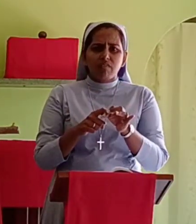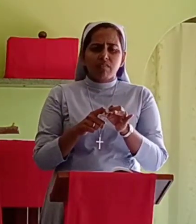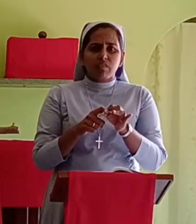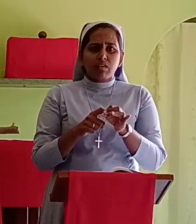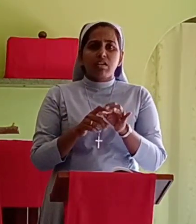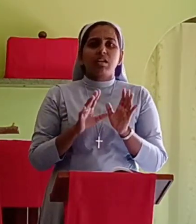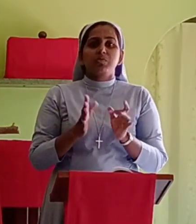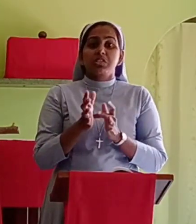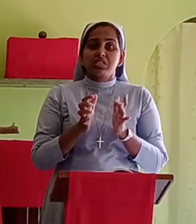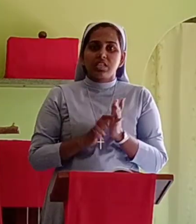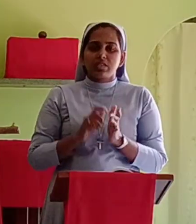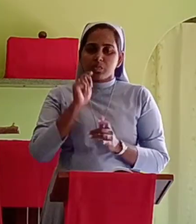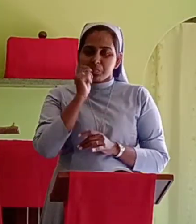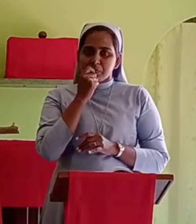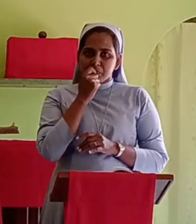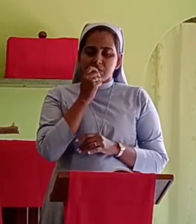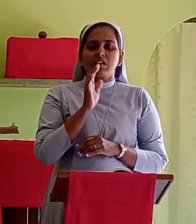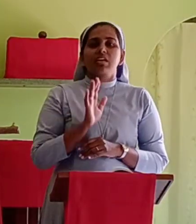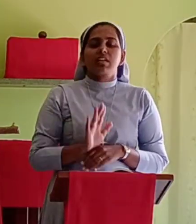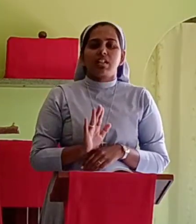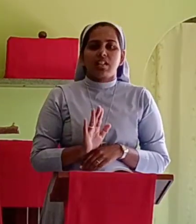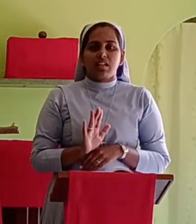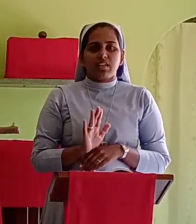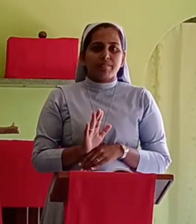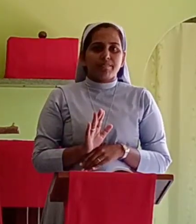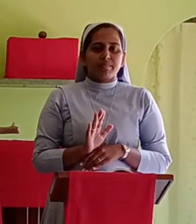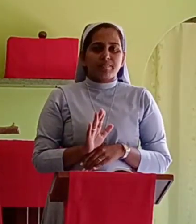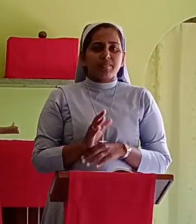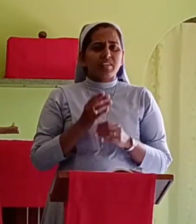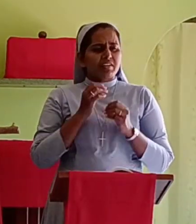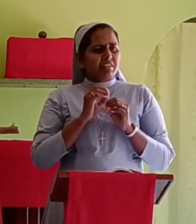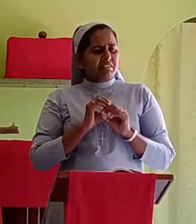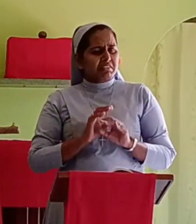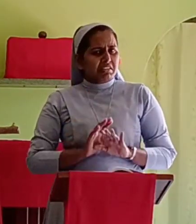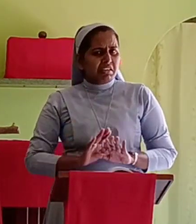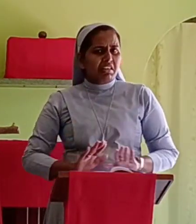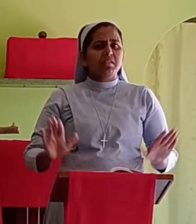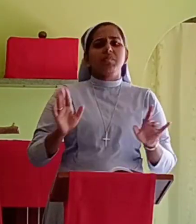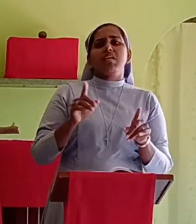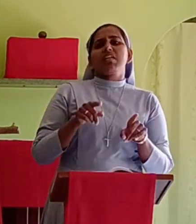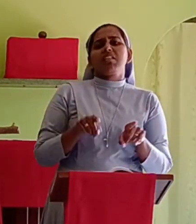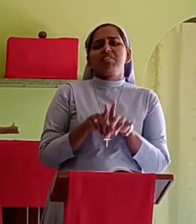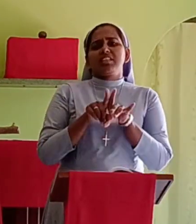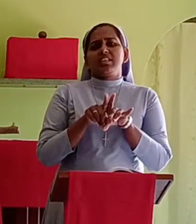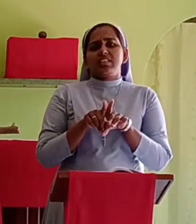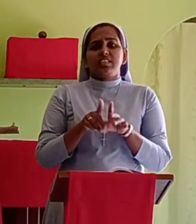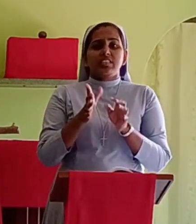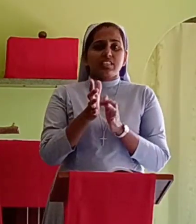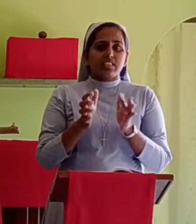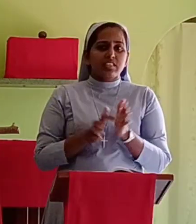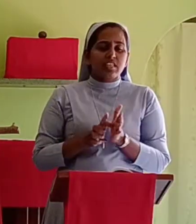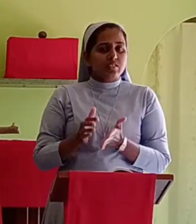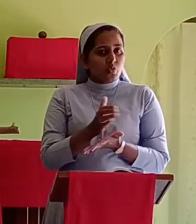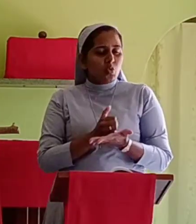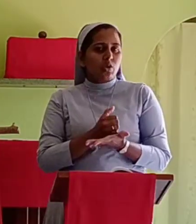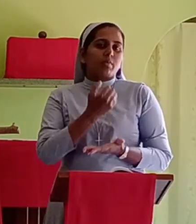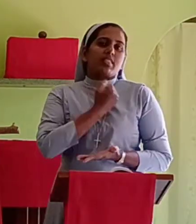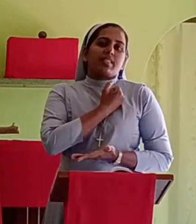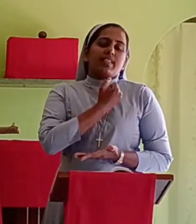සේවකයාණන්ට පීඩා කළ විට එතුමෝ මුඛය නෑර සිටියහ. නිහතමානී ලෙස එය දැරූහ. එතුමන් කිසි